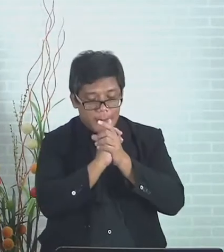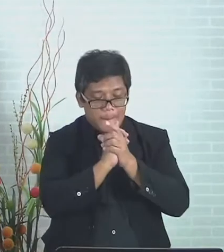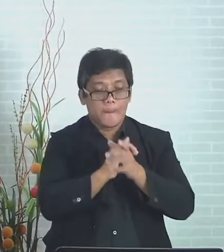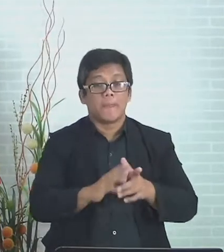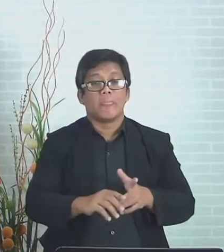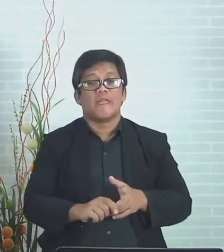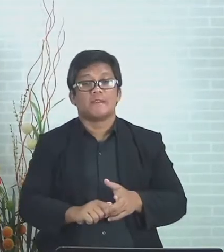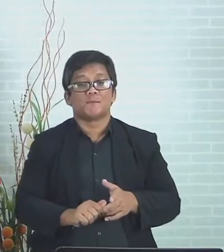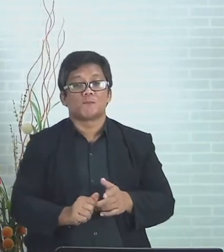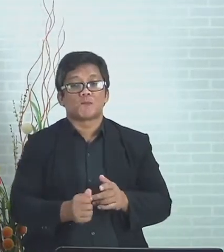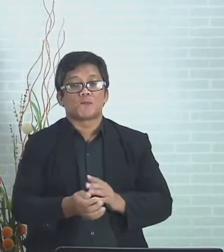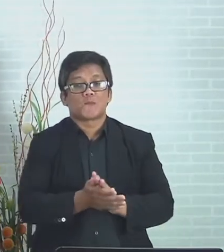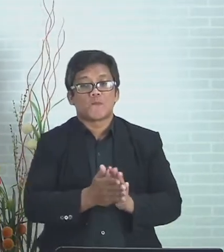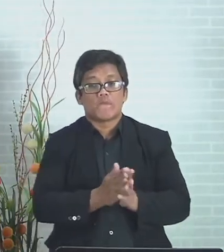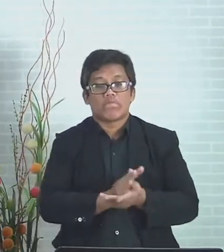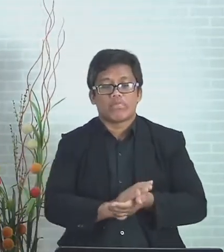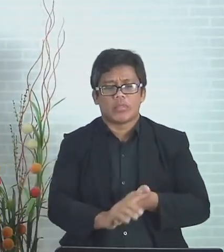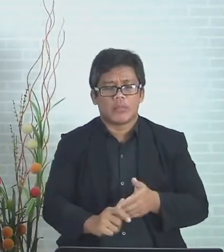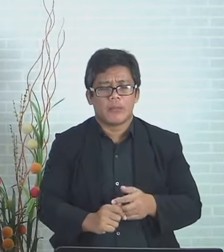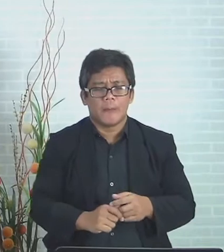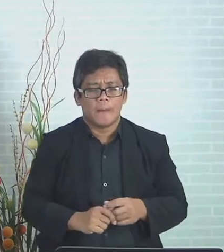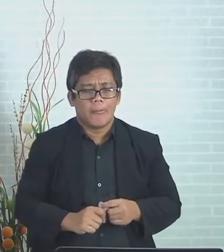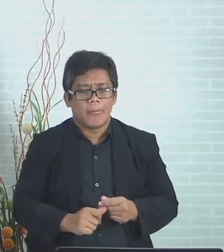Hai Mari kita berdoa